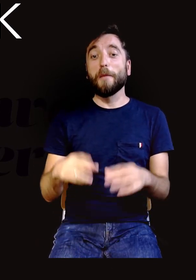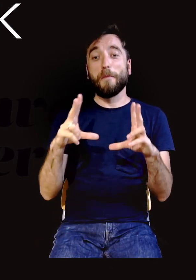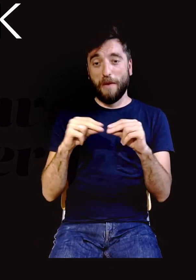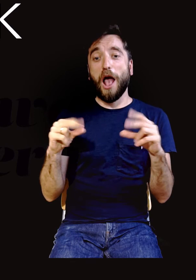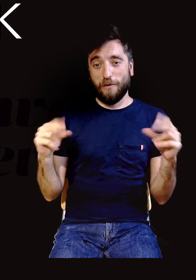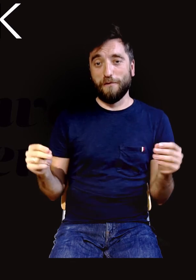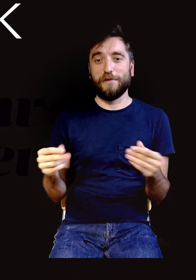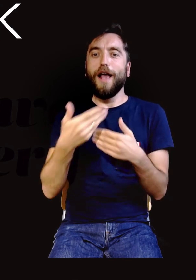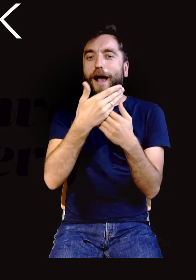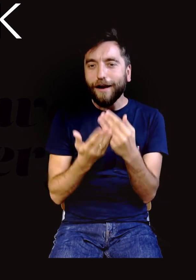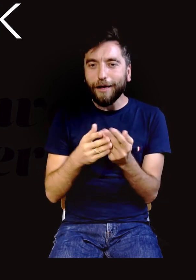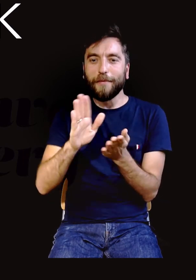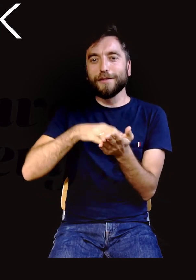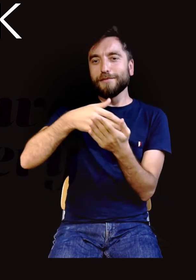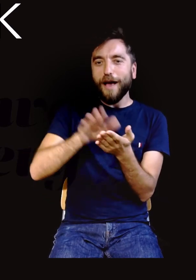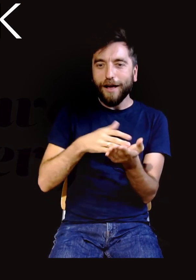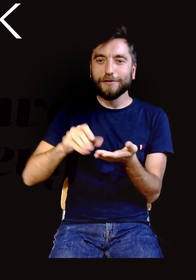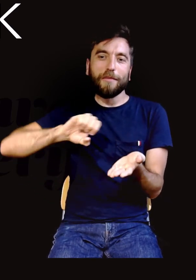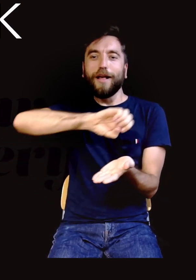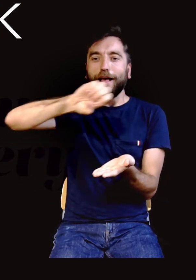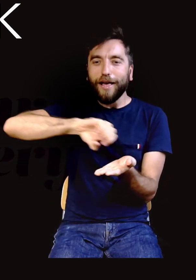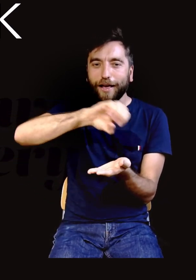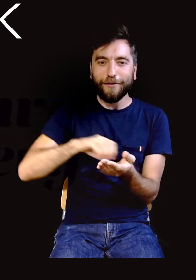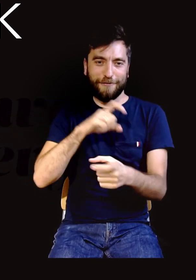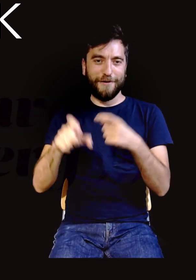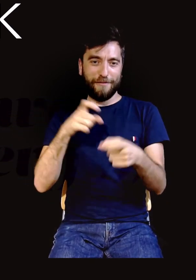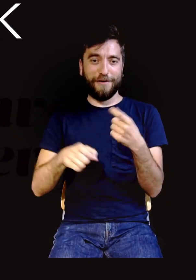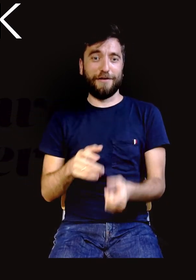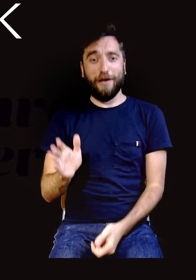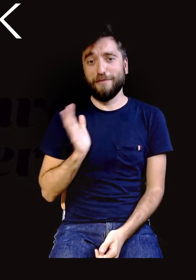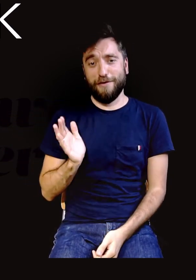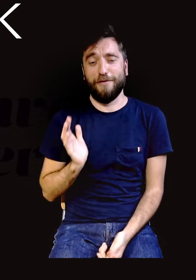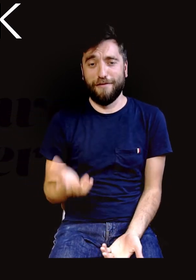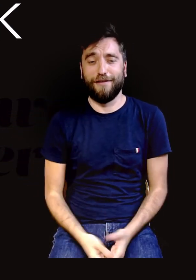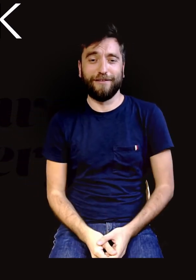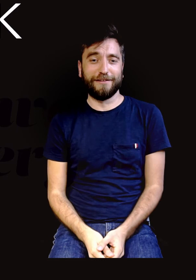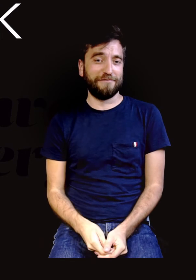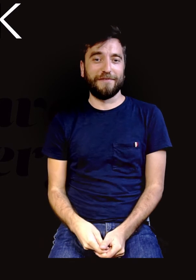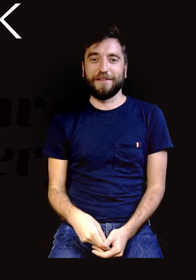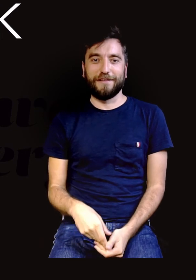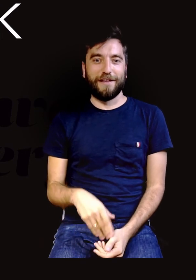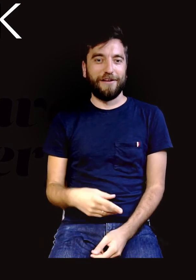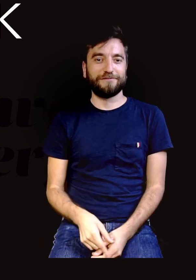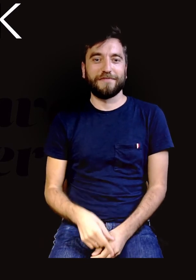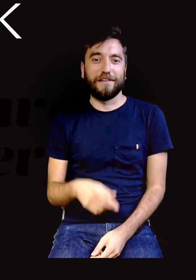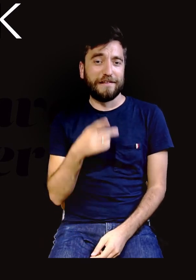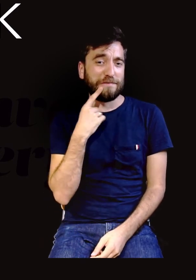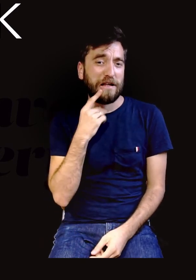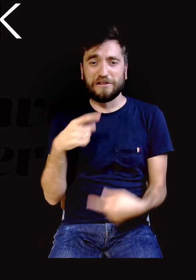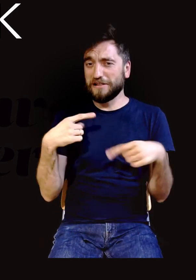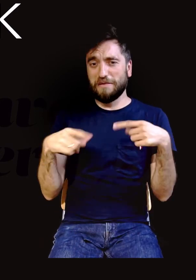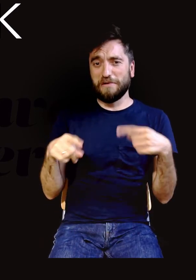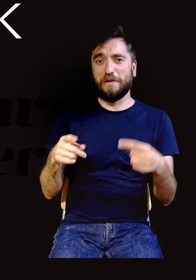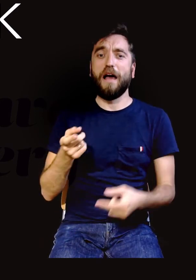parówki i chleb z masłem, które się smaruje ketchupem, bo myśmy tam takie rzeczy robili. To jest po prostu absurdalne, bo to nie jest